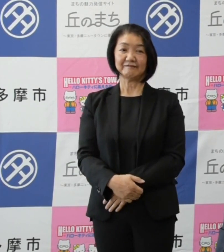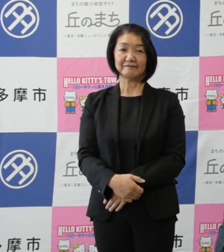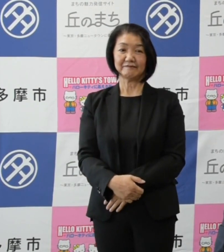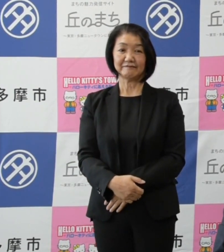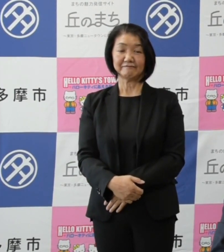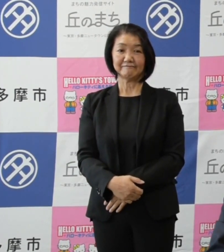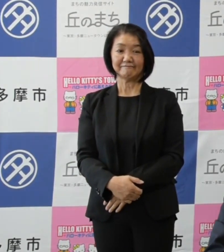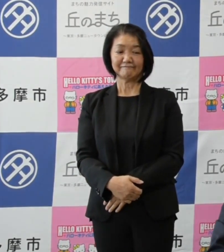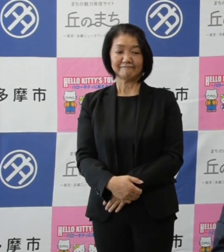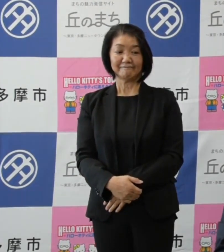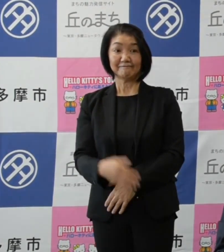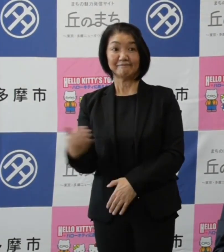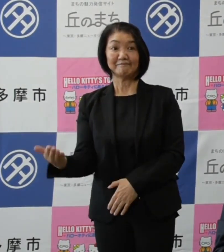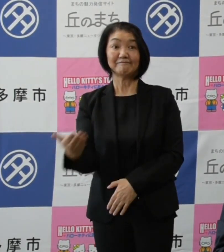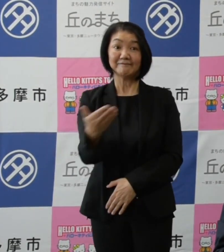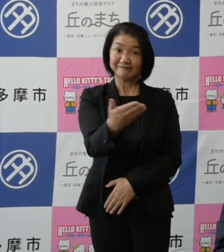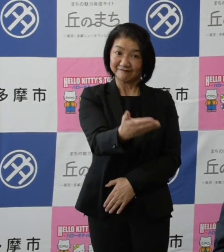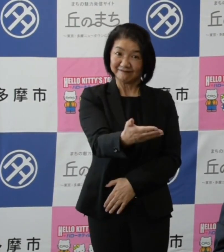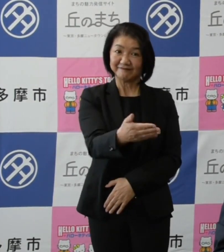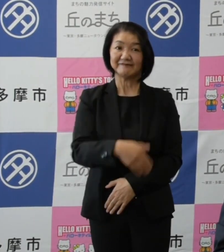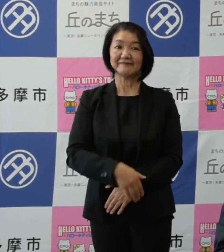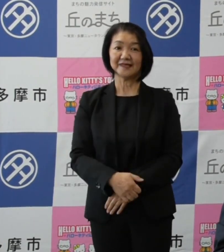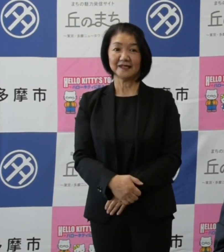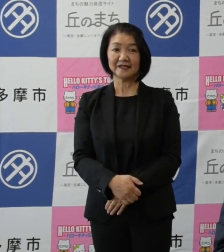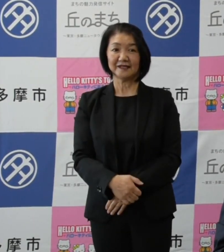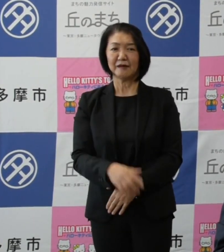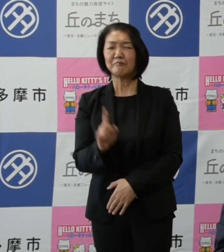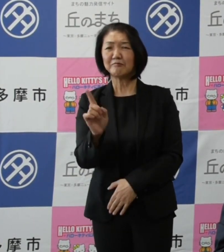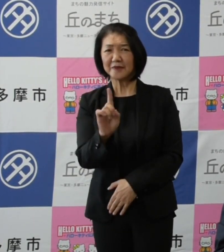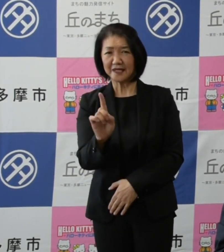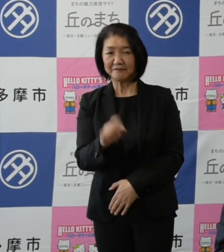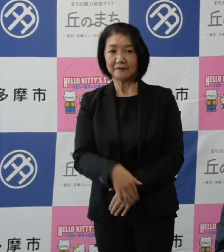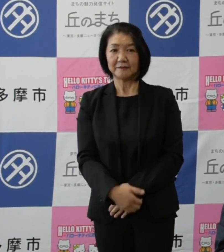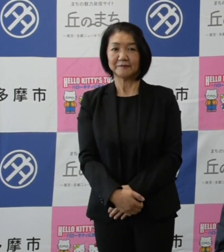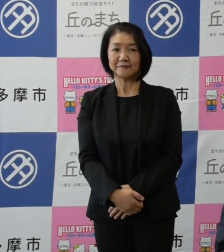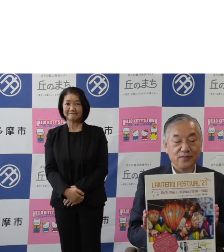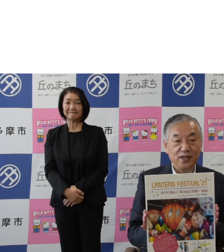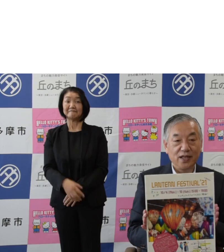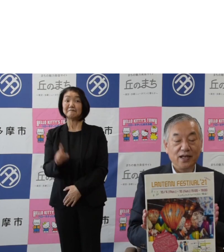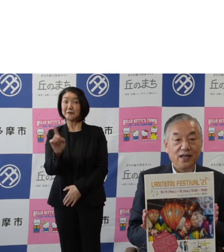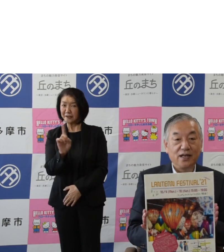にこのフリップをご覧ください。